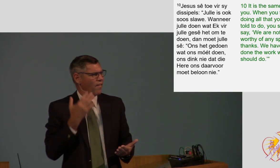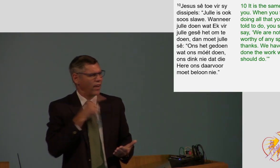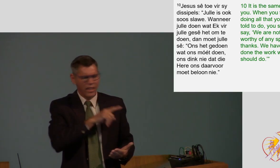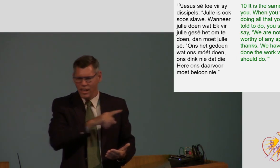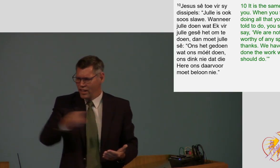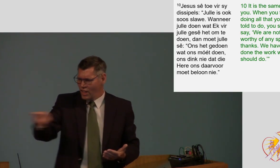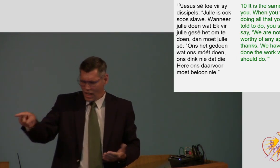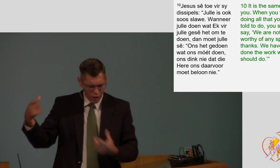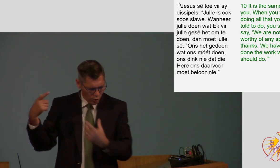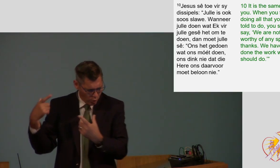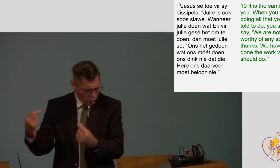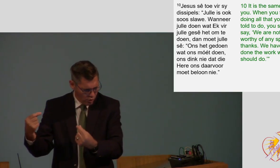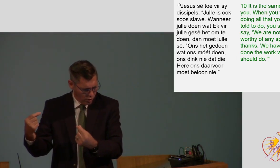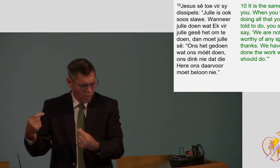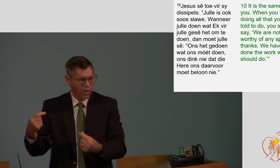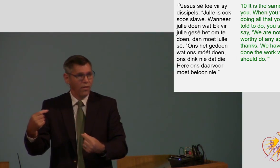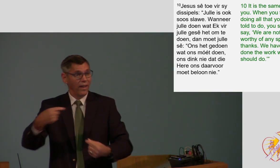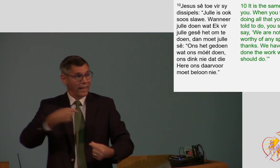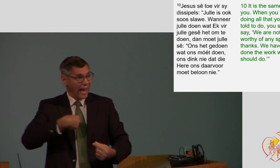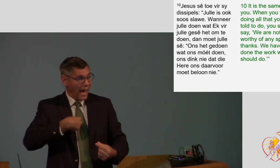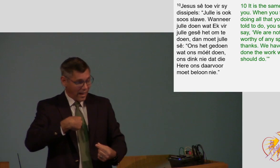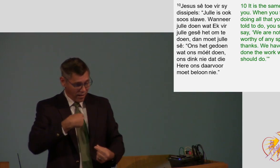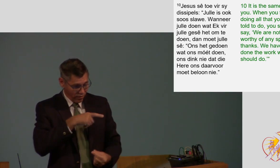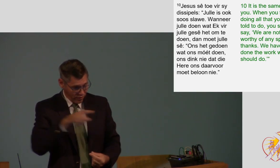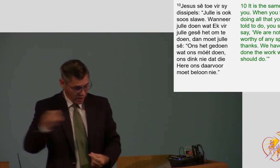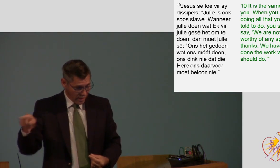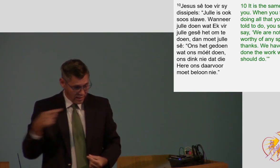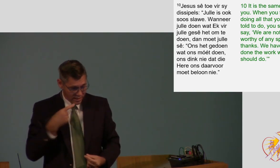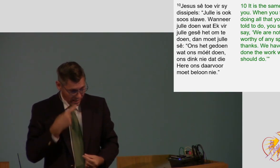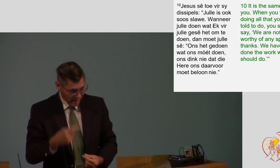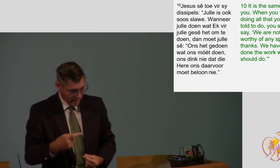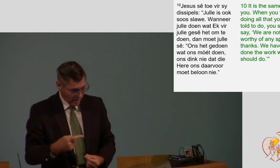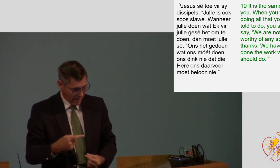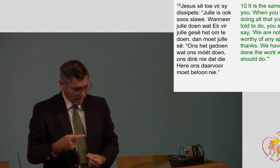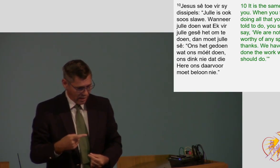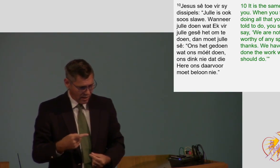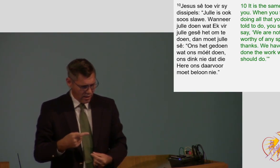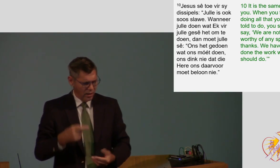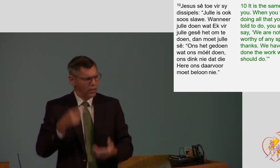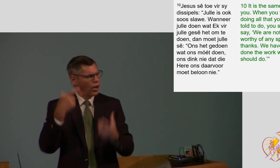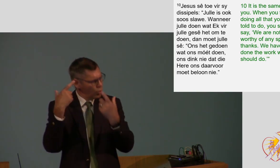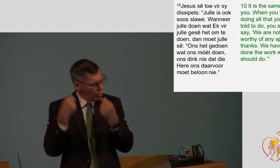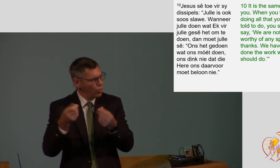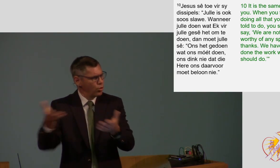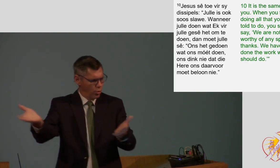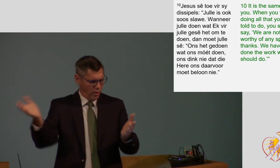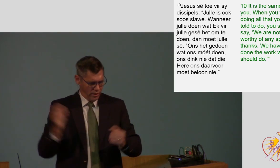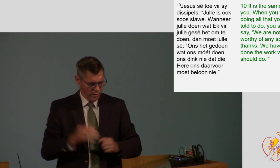Wanneer julle doen wat ek vir julle sê, dan doen so.